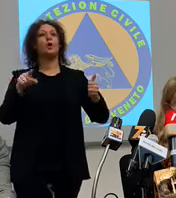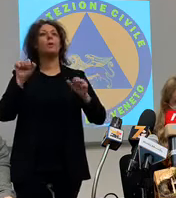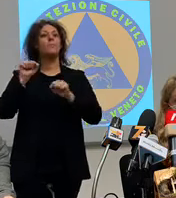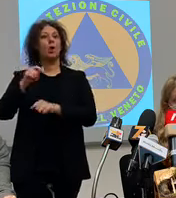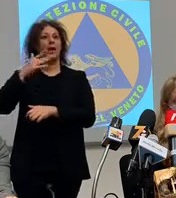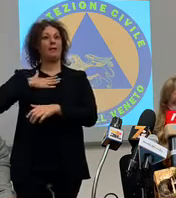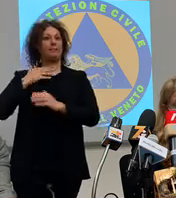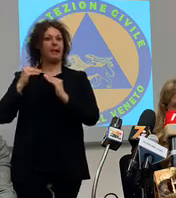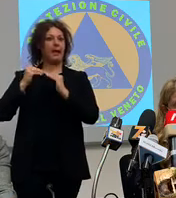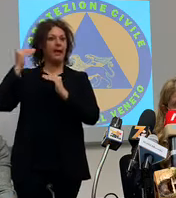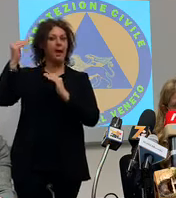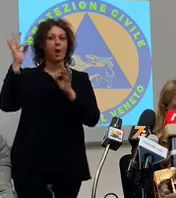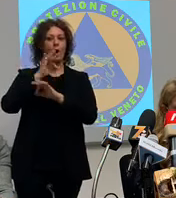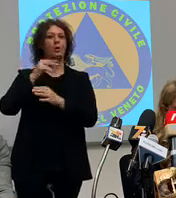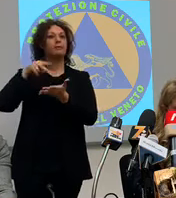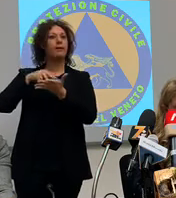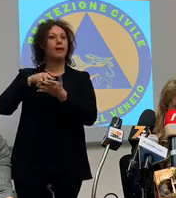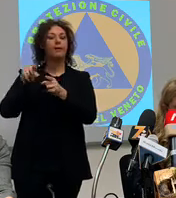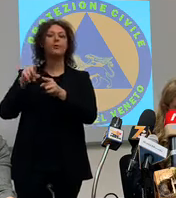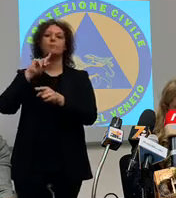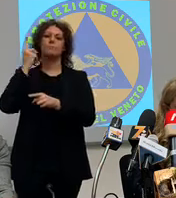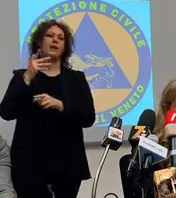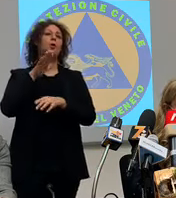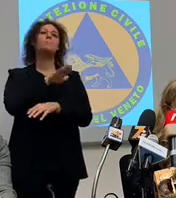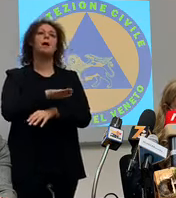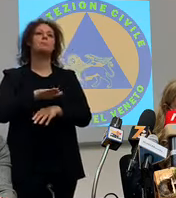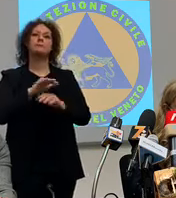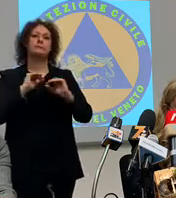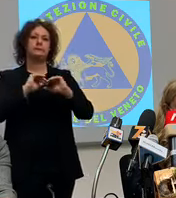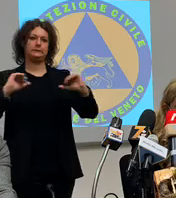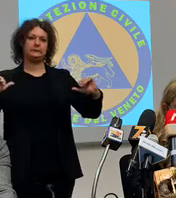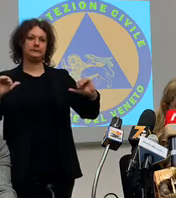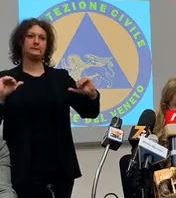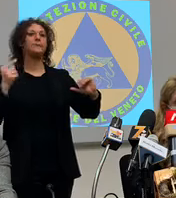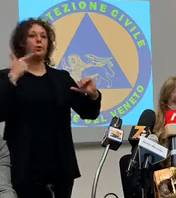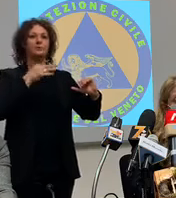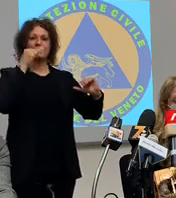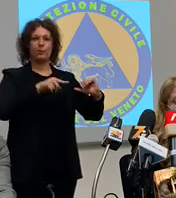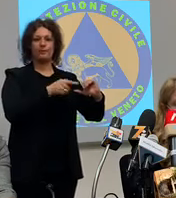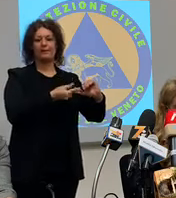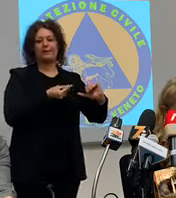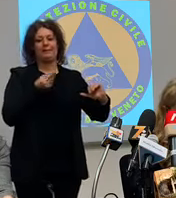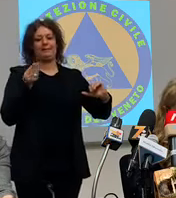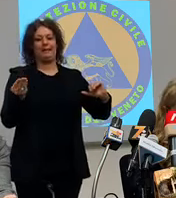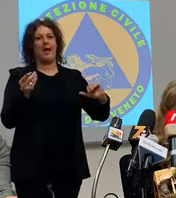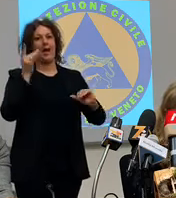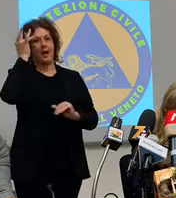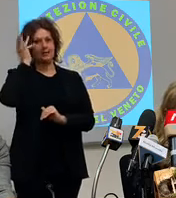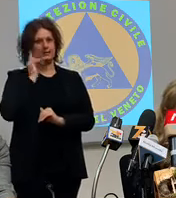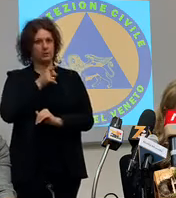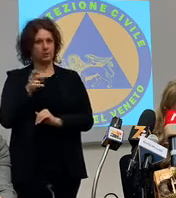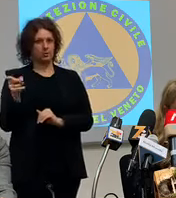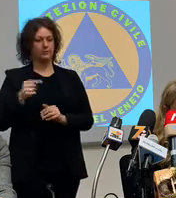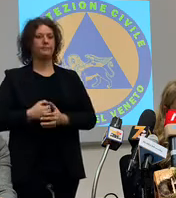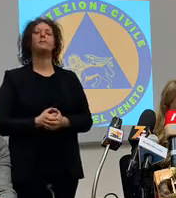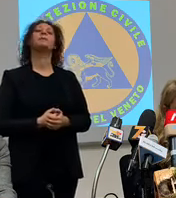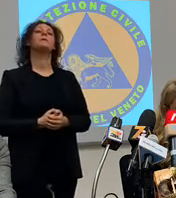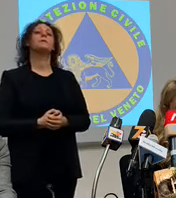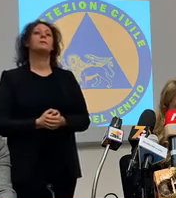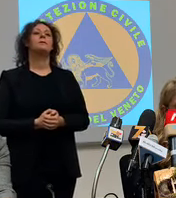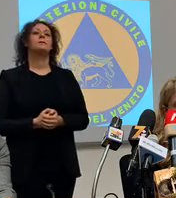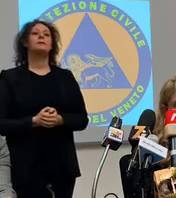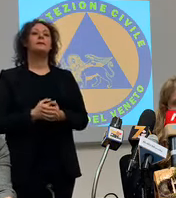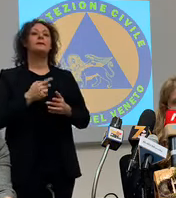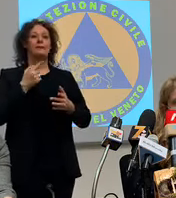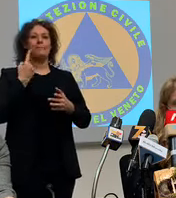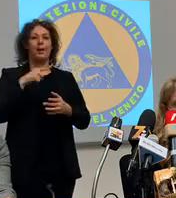età perché altrimenti Insomma li mettiamo assolutamente a rischio perciò la nostra attenzione nei confronti Insomma